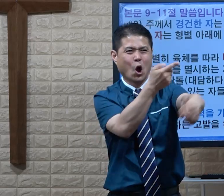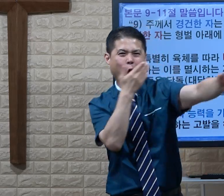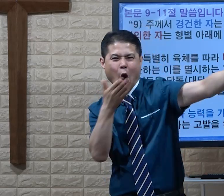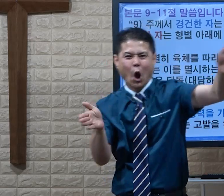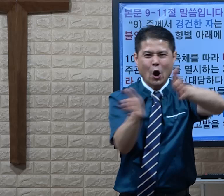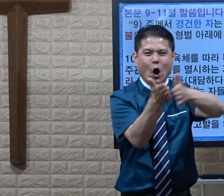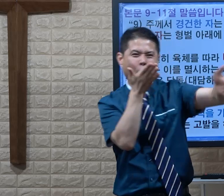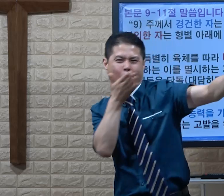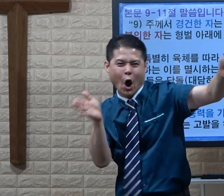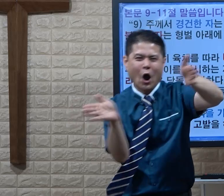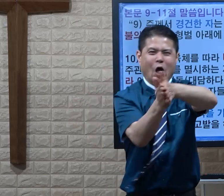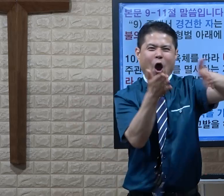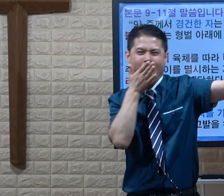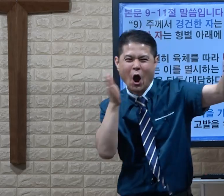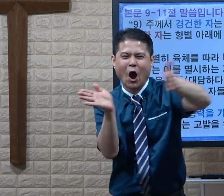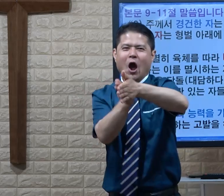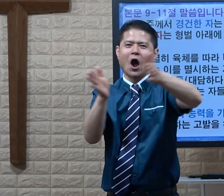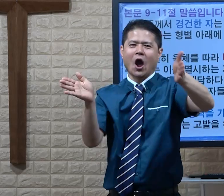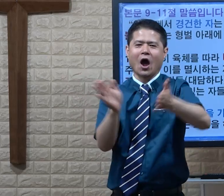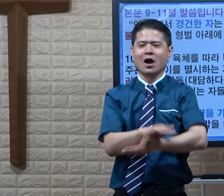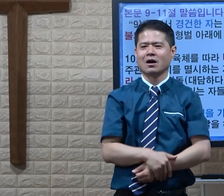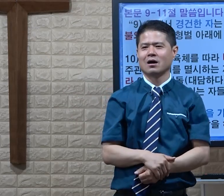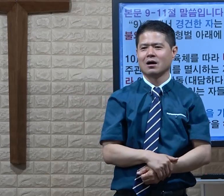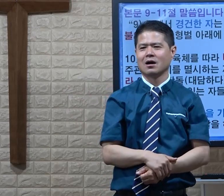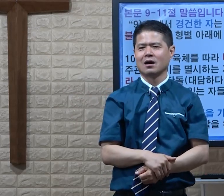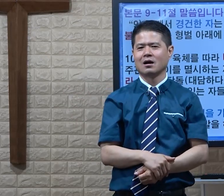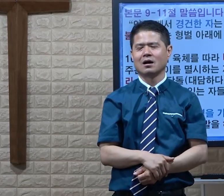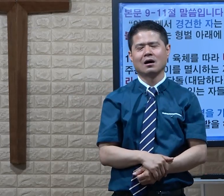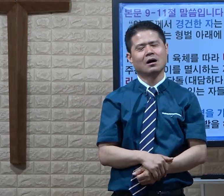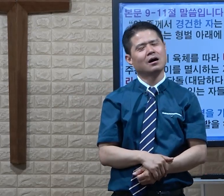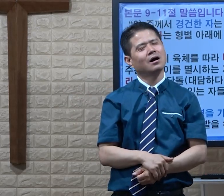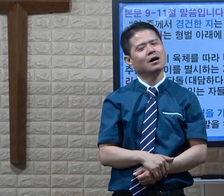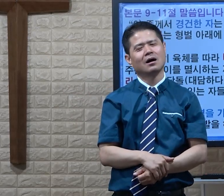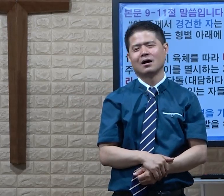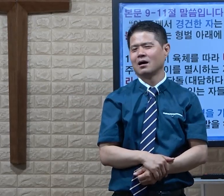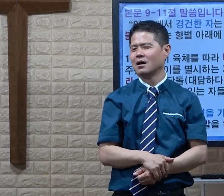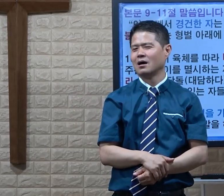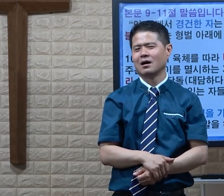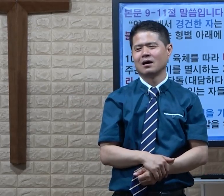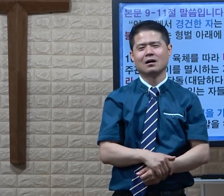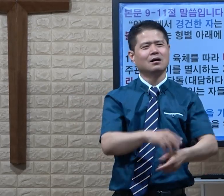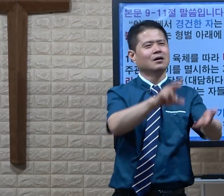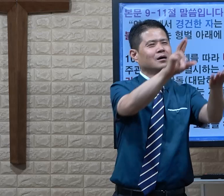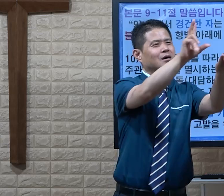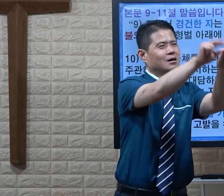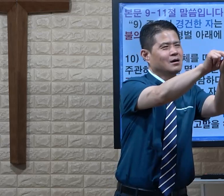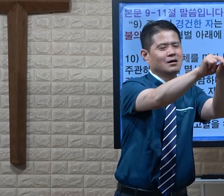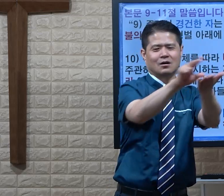교회의 잘못을 합쳐서 우리를 죄인 취급하는 그런 현상들이 있다는